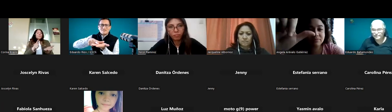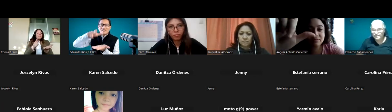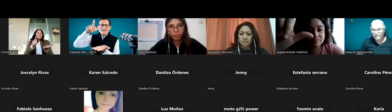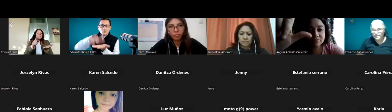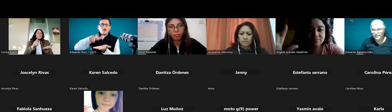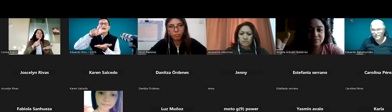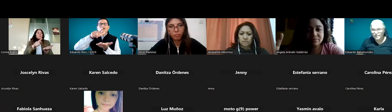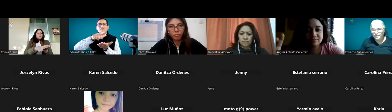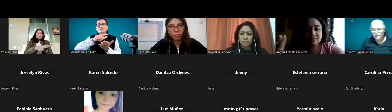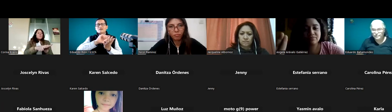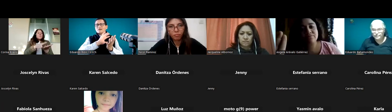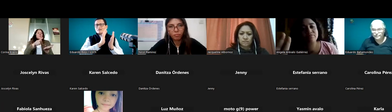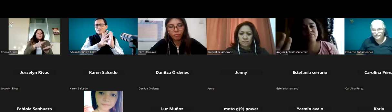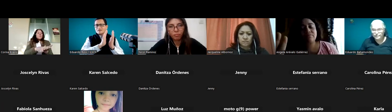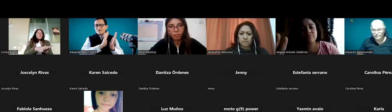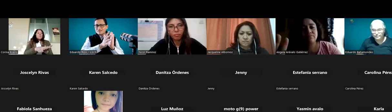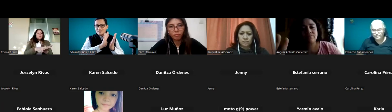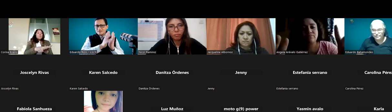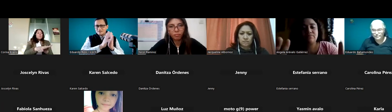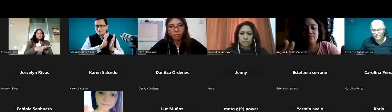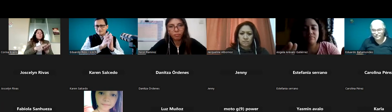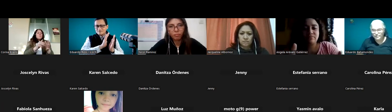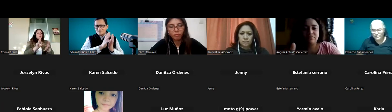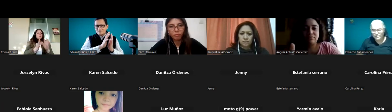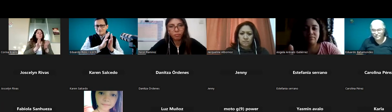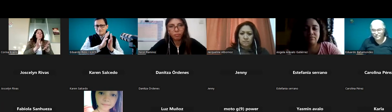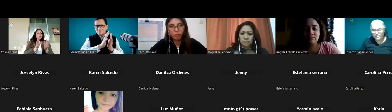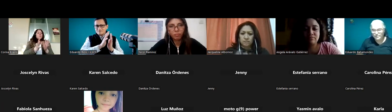una base, esta es la lengua de señas.